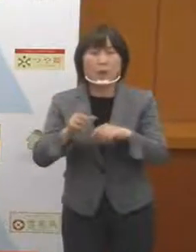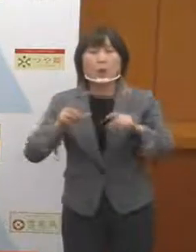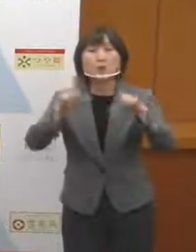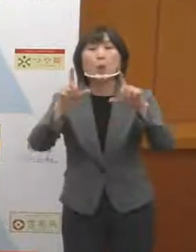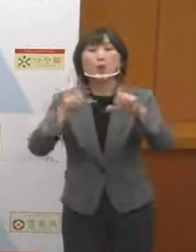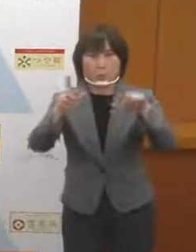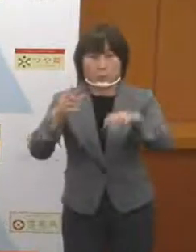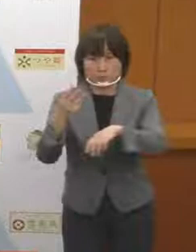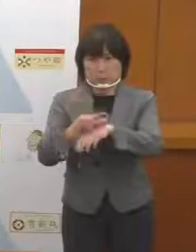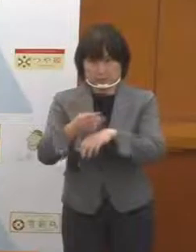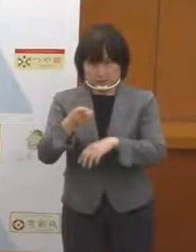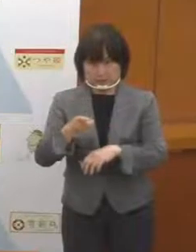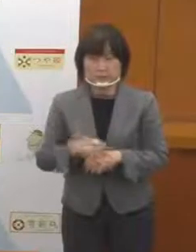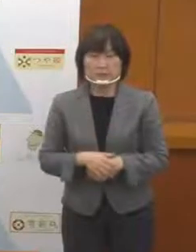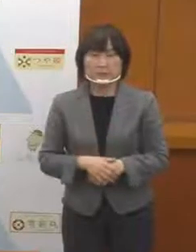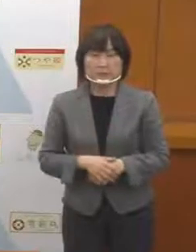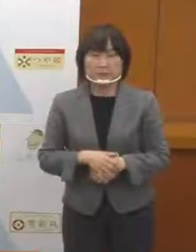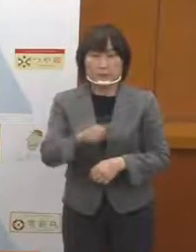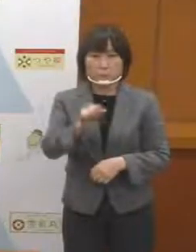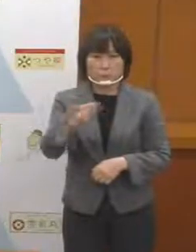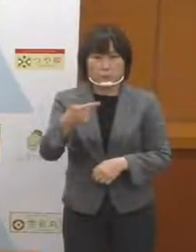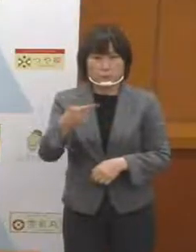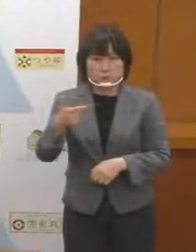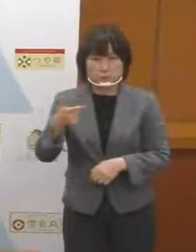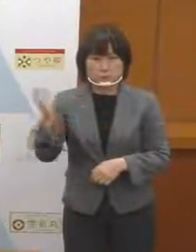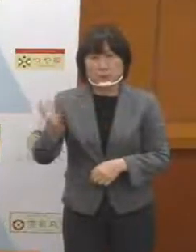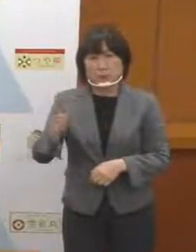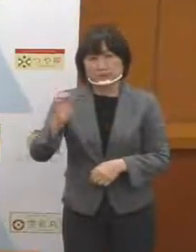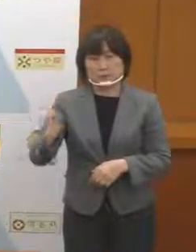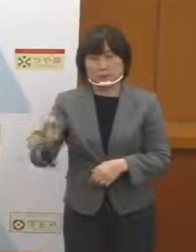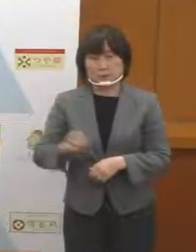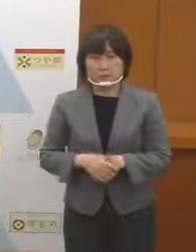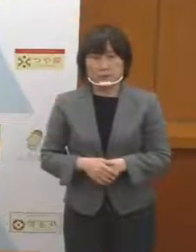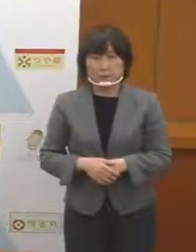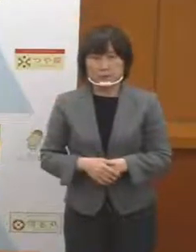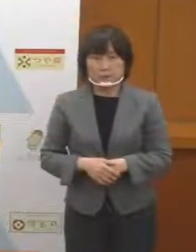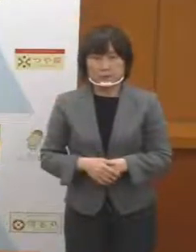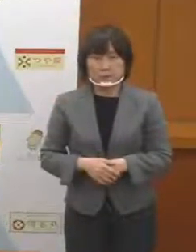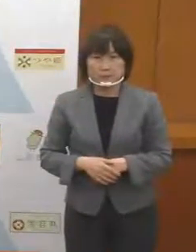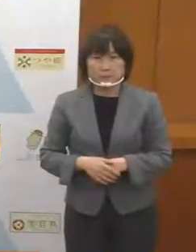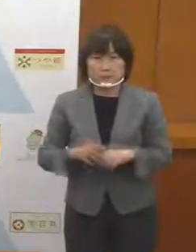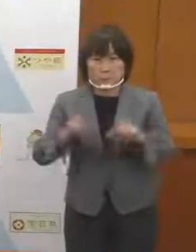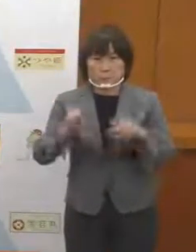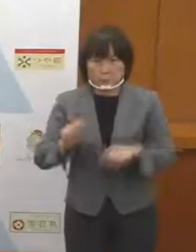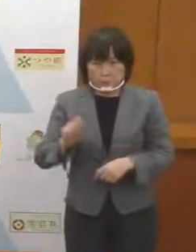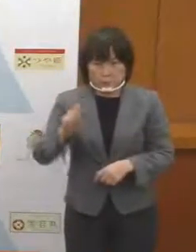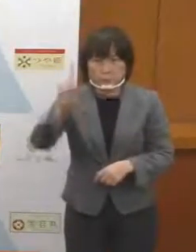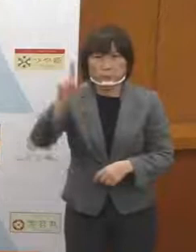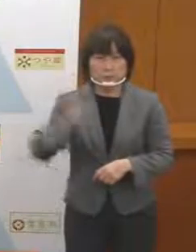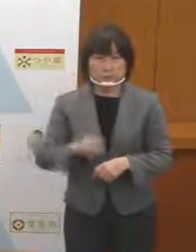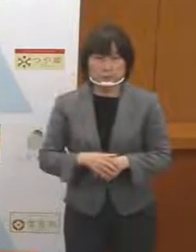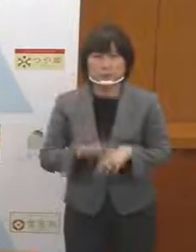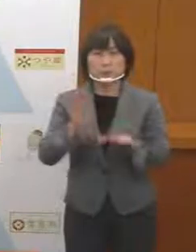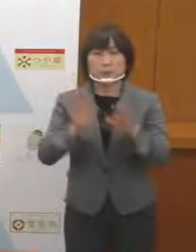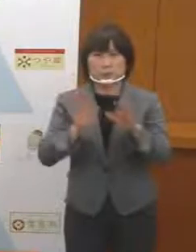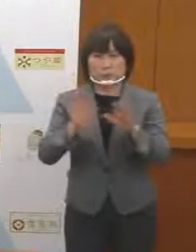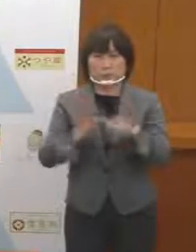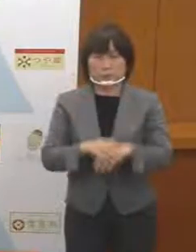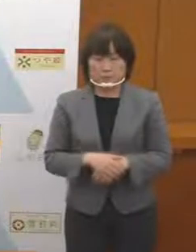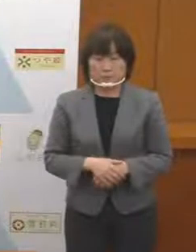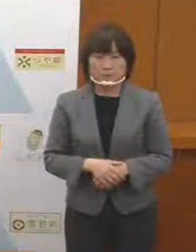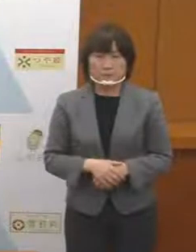東京都506.55%昨日急激にの投票率上がったそうであり